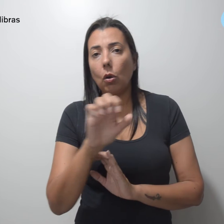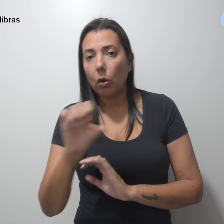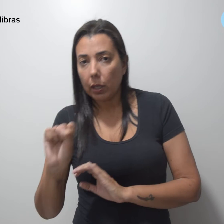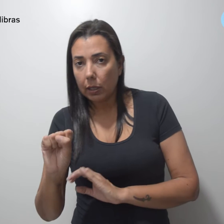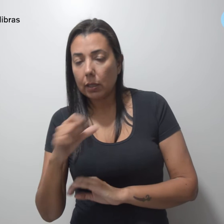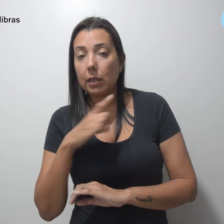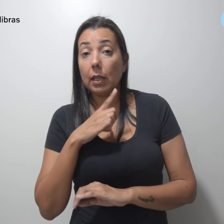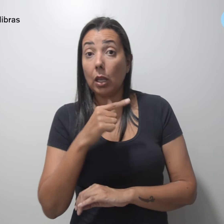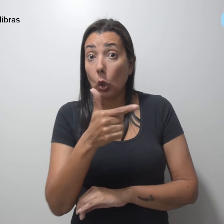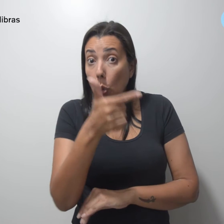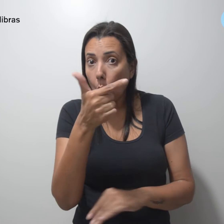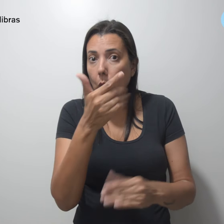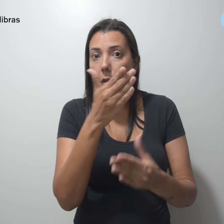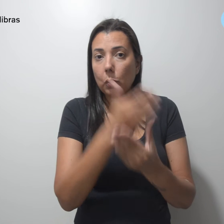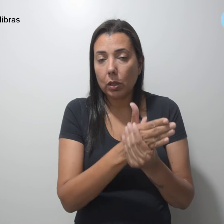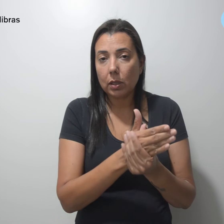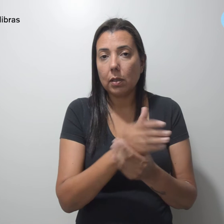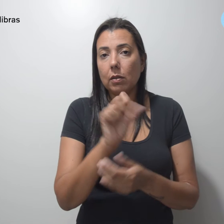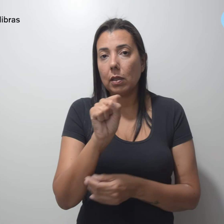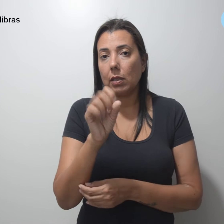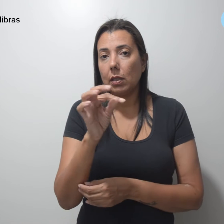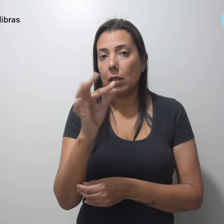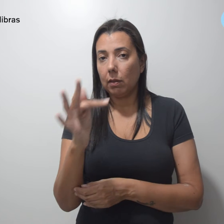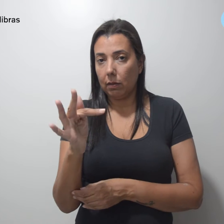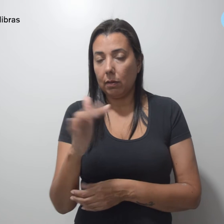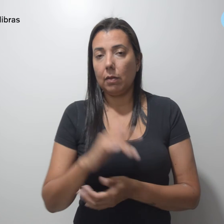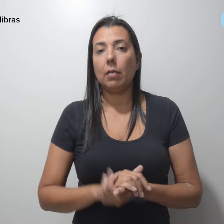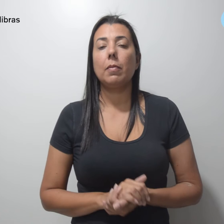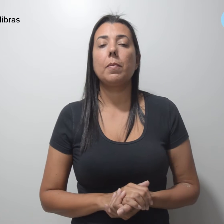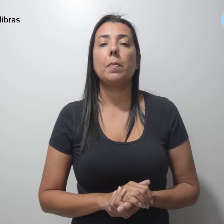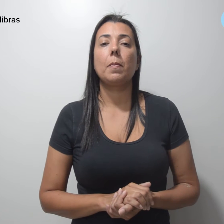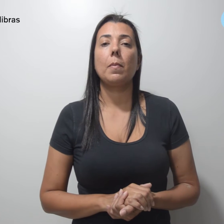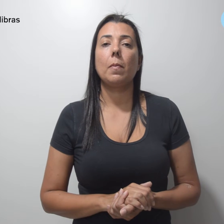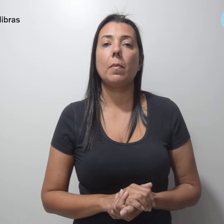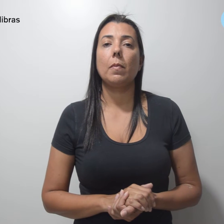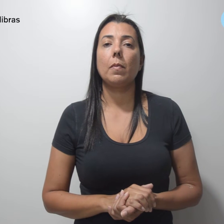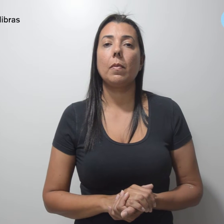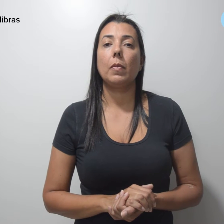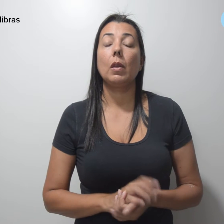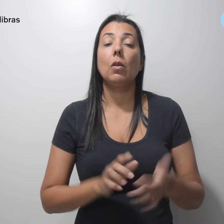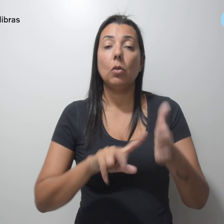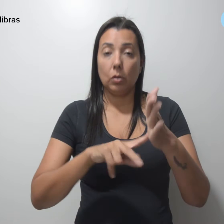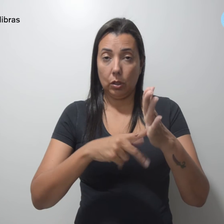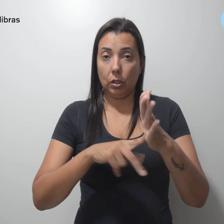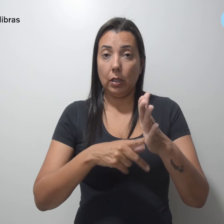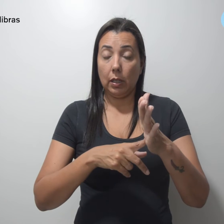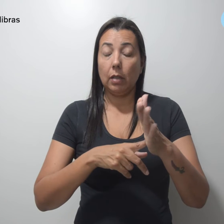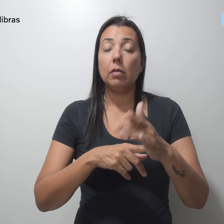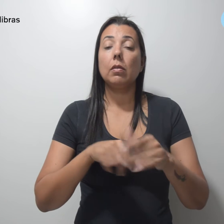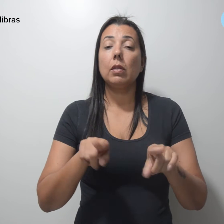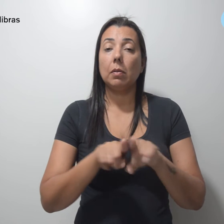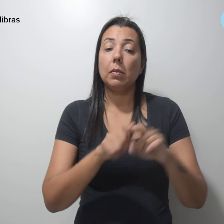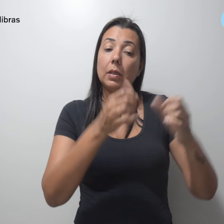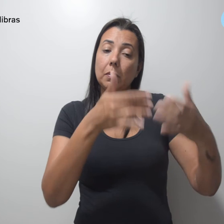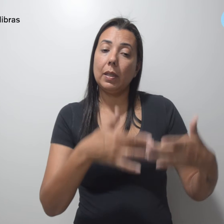2 processos no STF. O Simpro reitera que a violenta